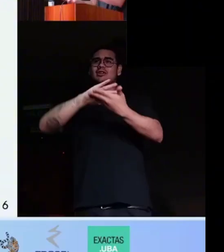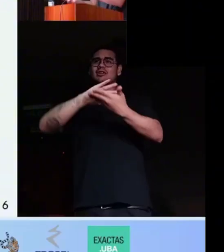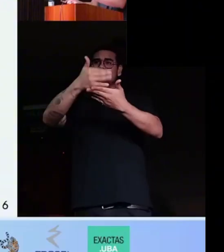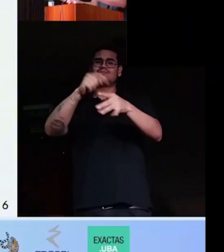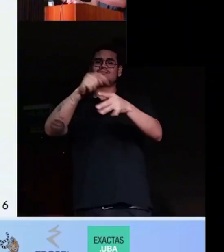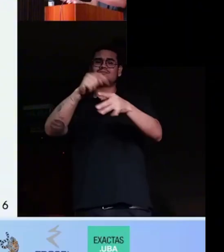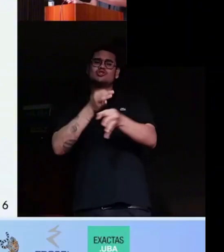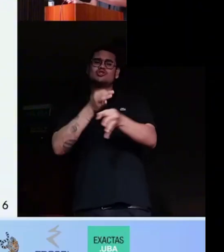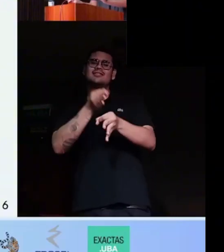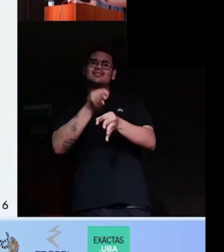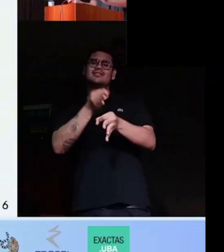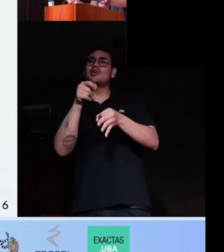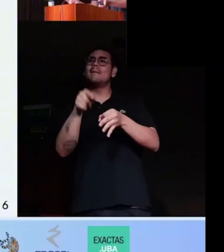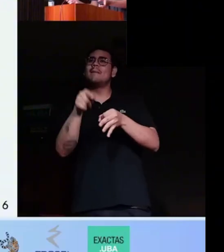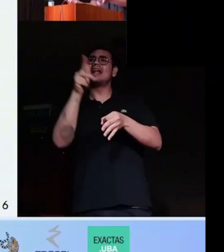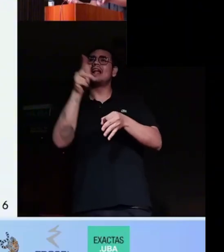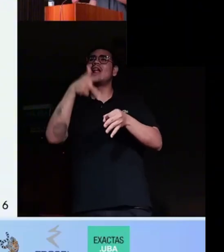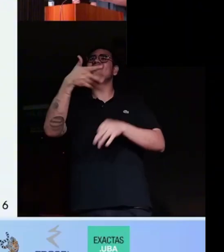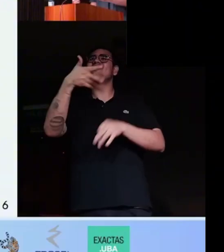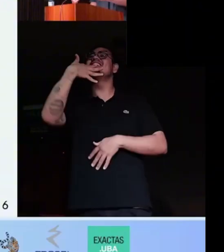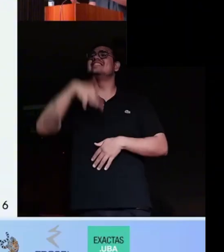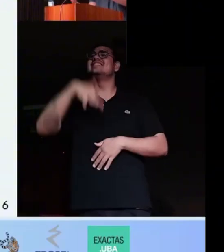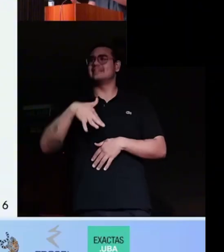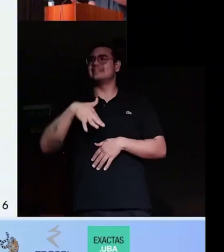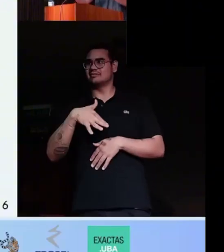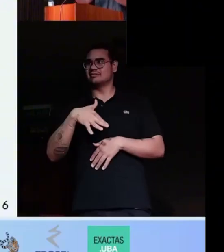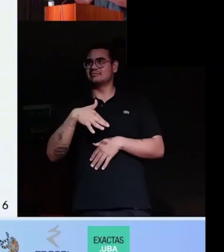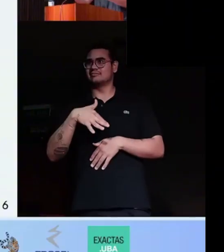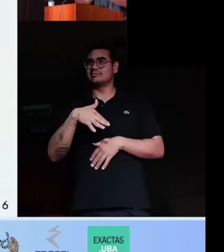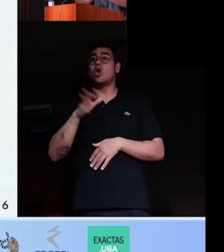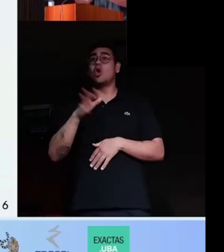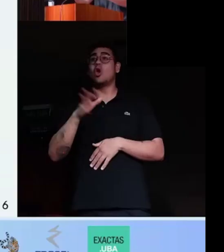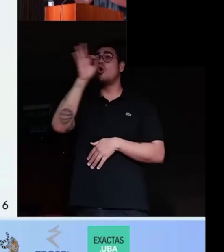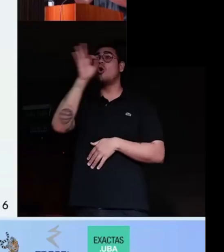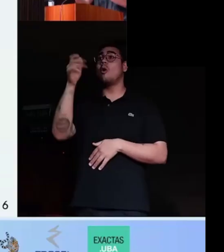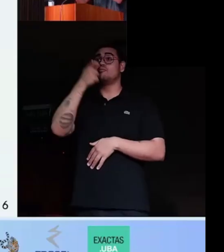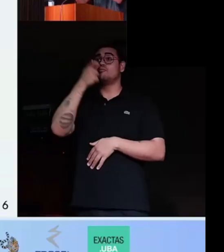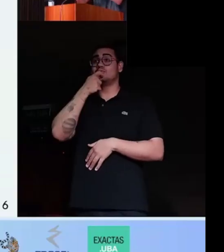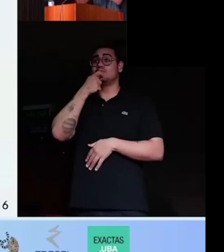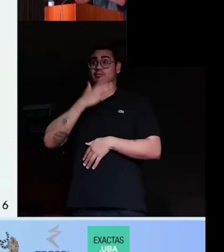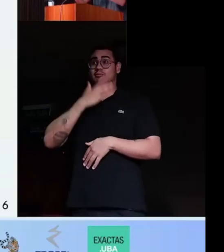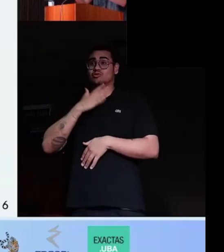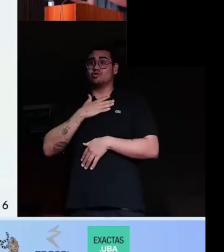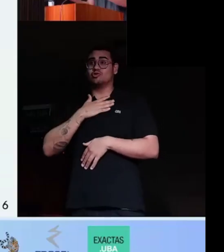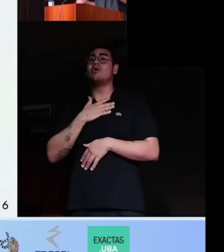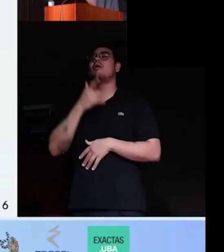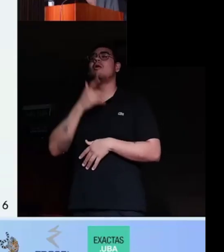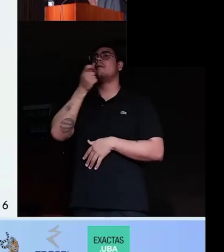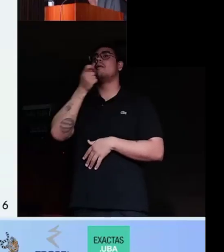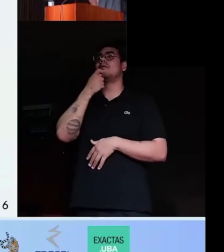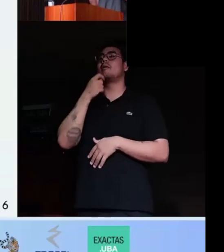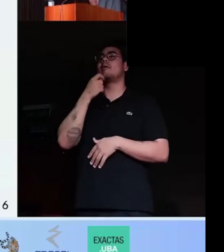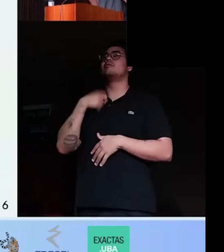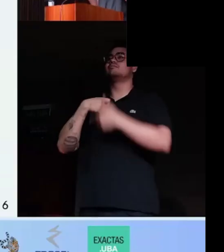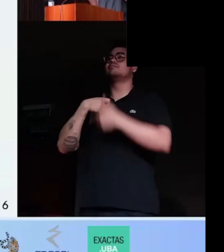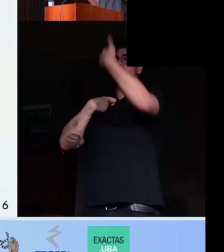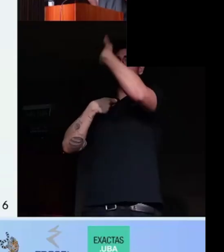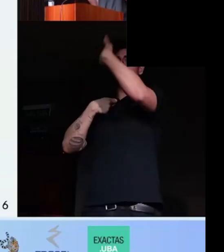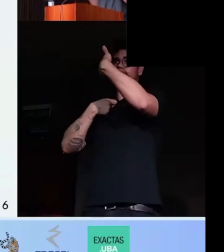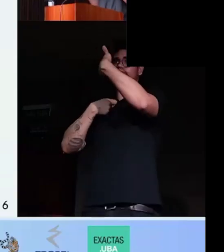esas señas. O si no, uno manualmente carga la imagen, o sea, se graba, saca